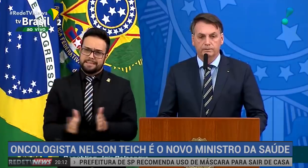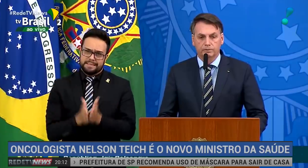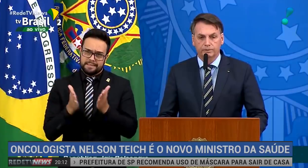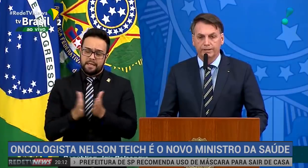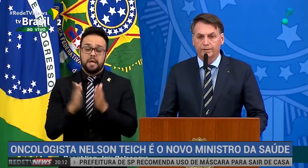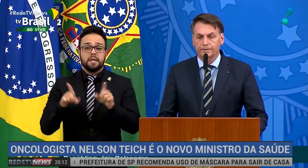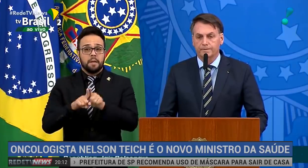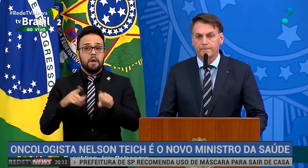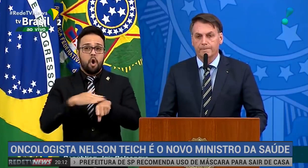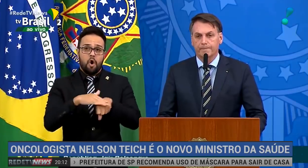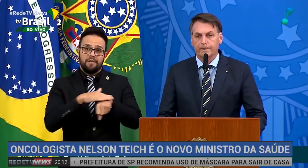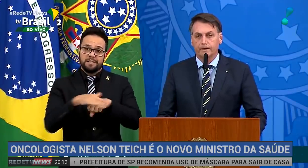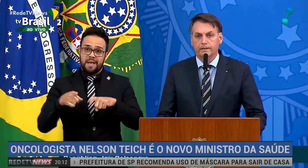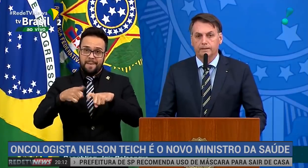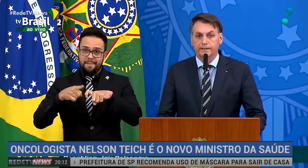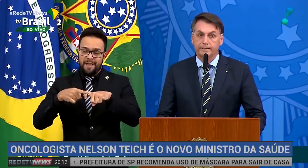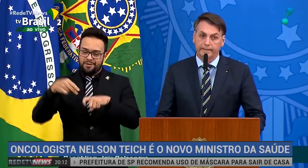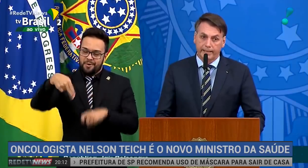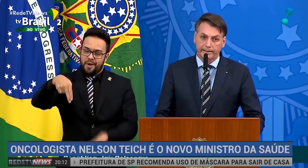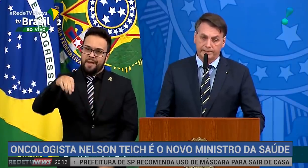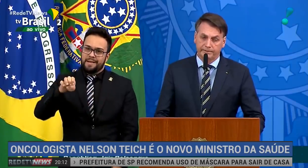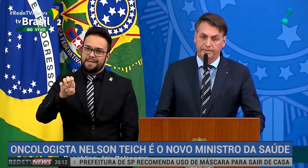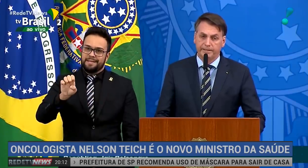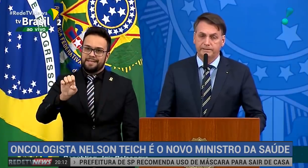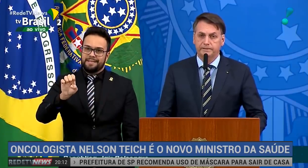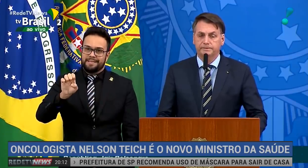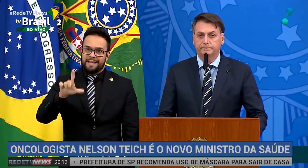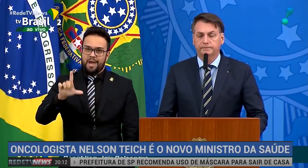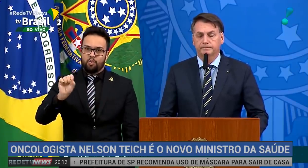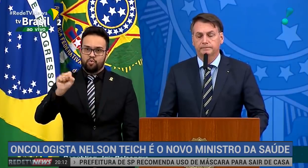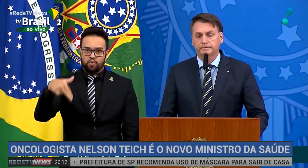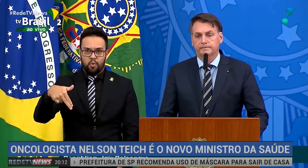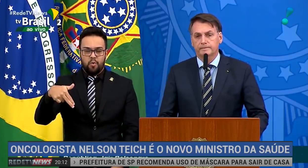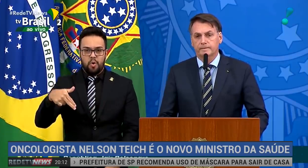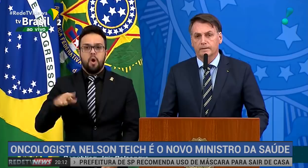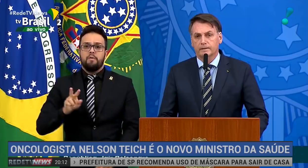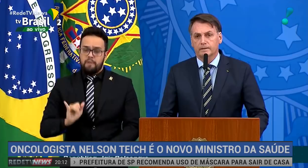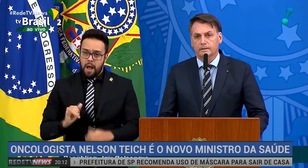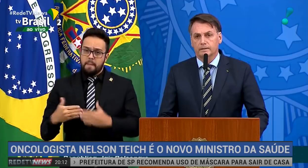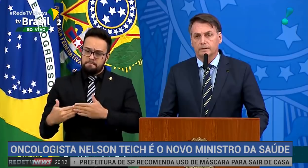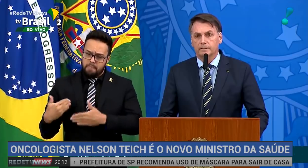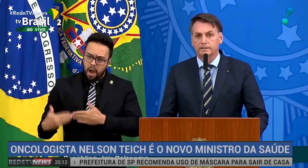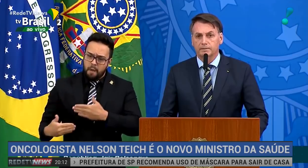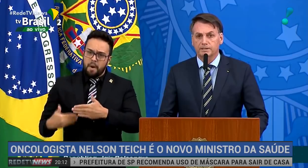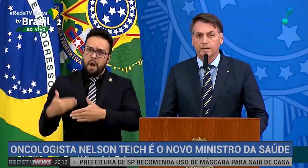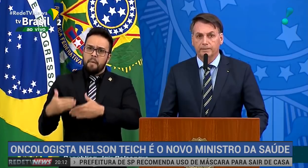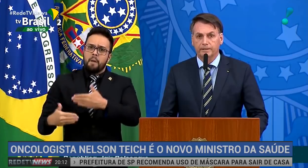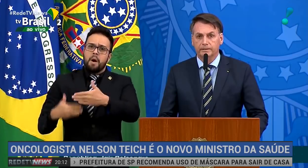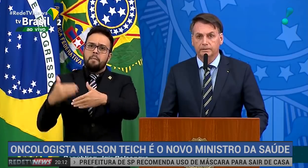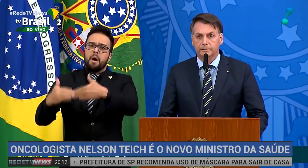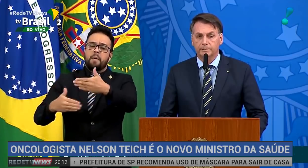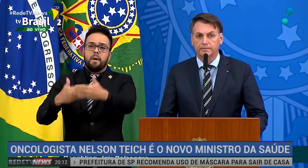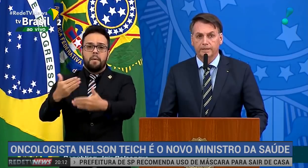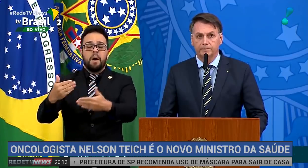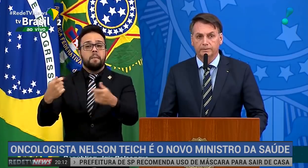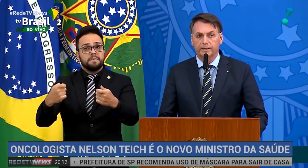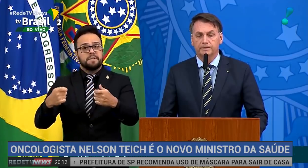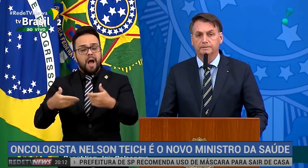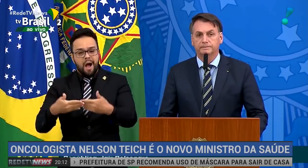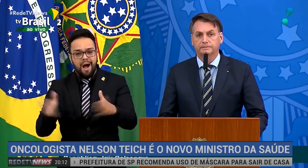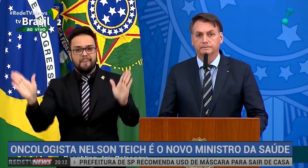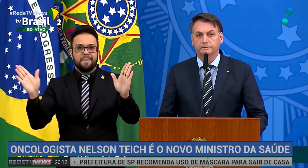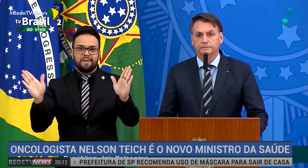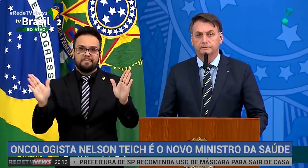que eu conversei com o doutor Nelson é que gradativamente nós temos que abrir o